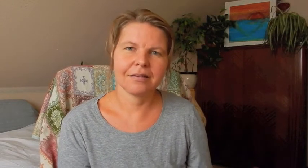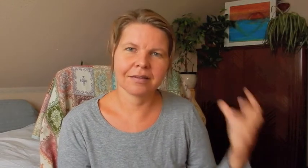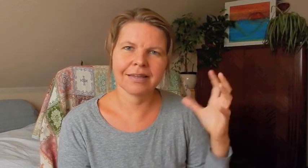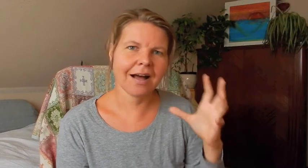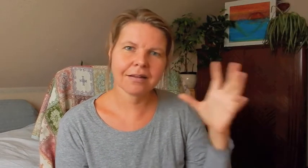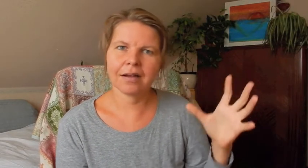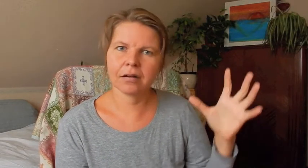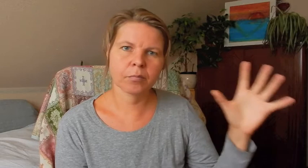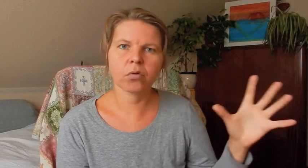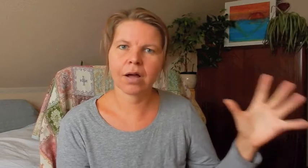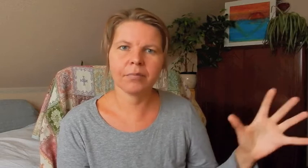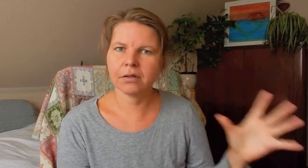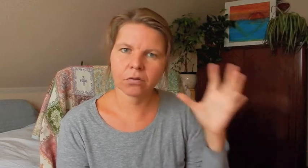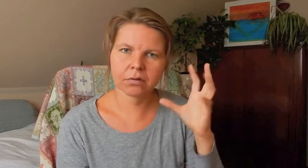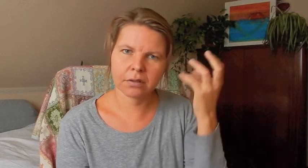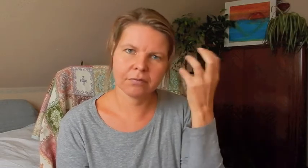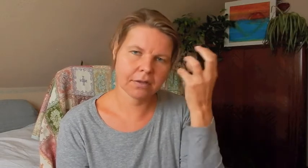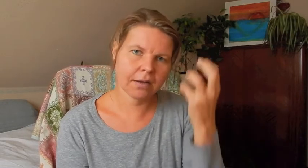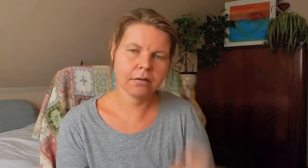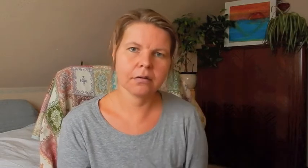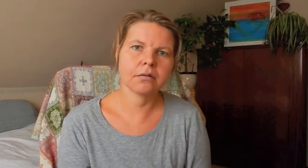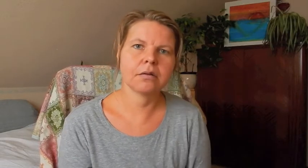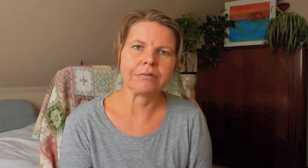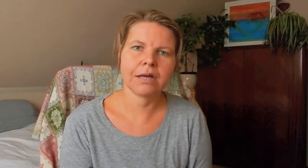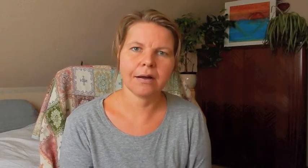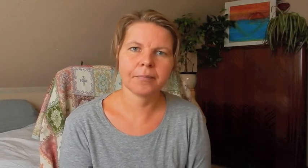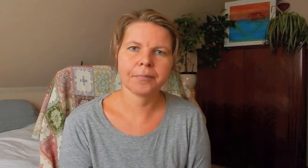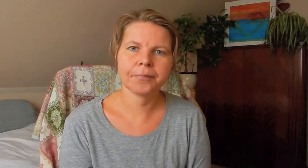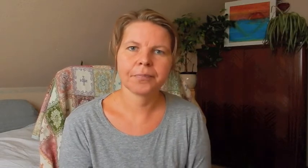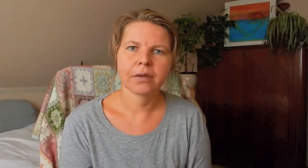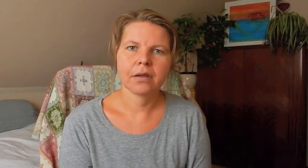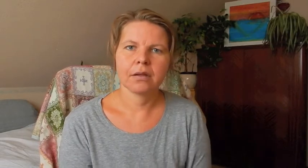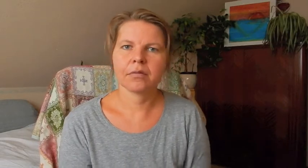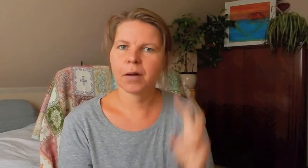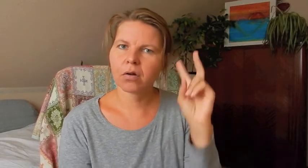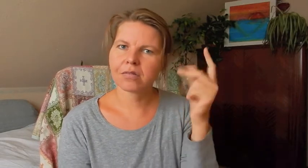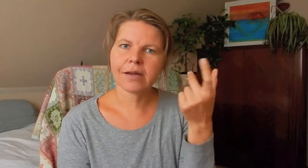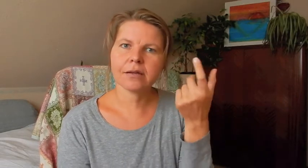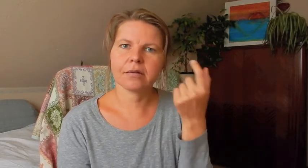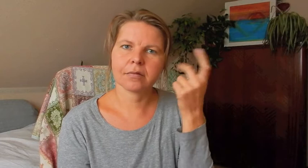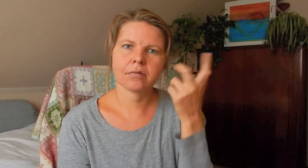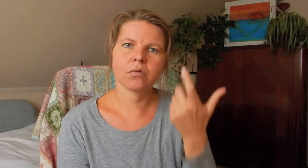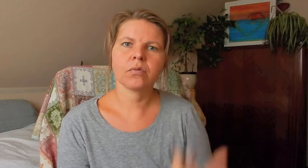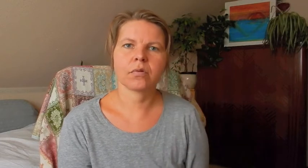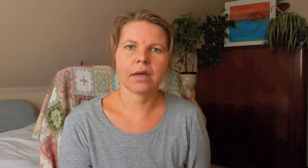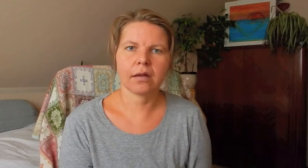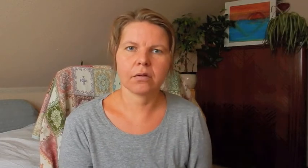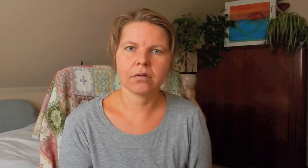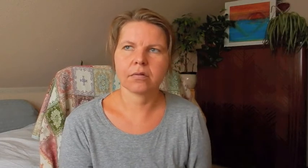diese jahrelangen Programmierungen, die wir alle irgendwie haben, das braucht Zeit, das umzukehren. Und